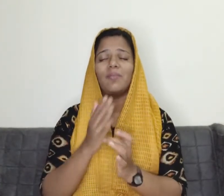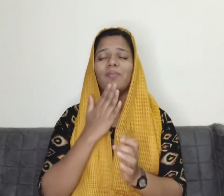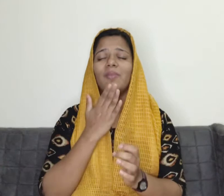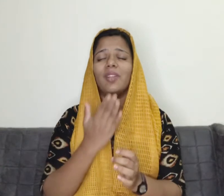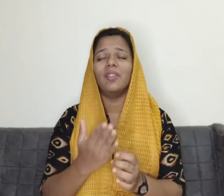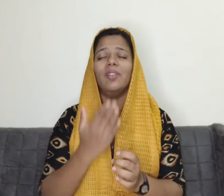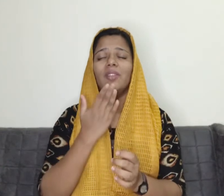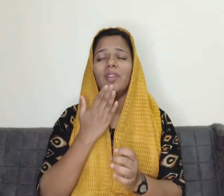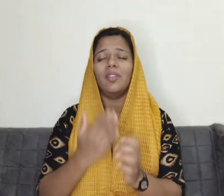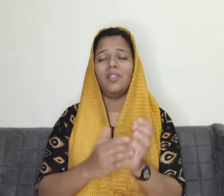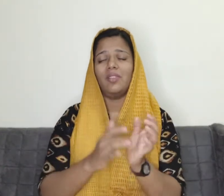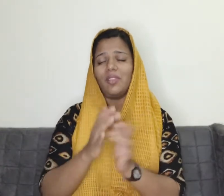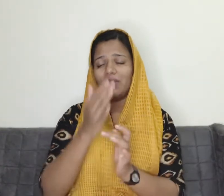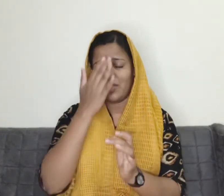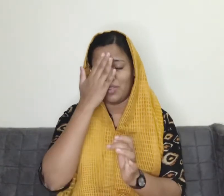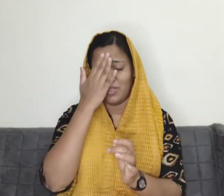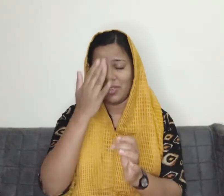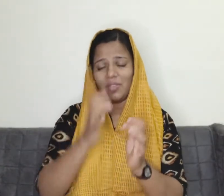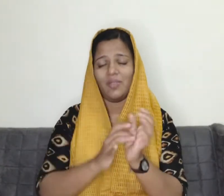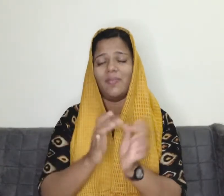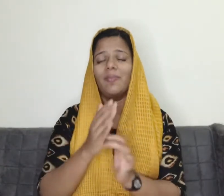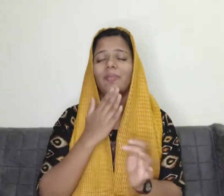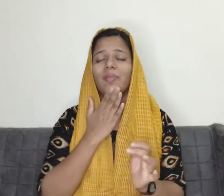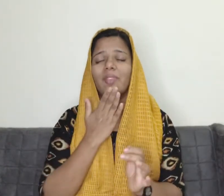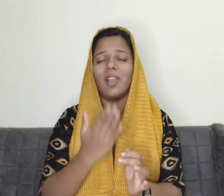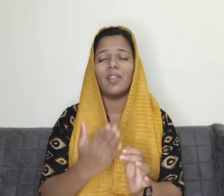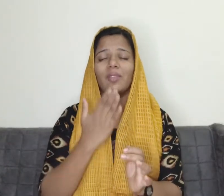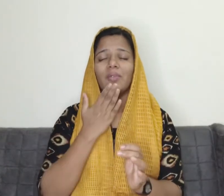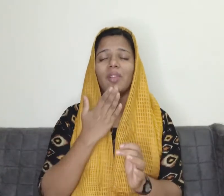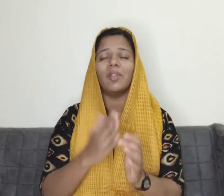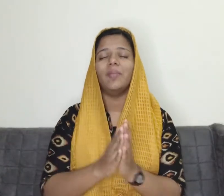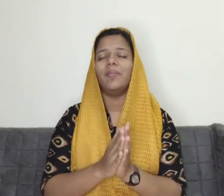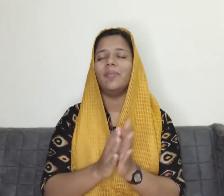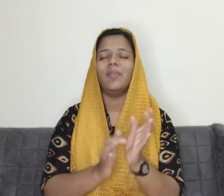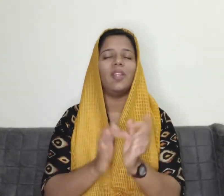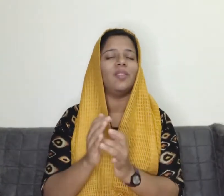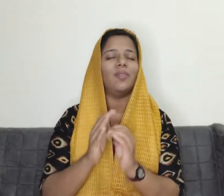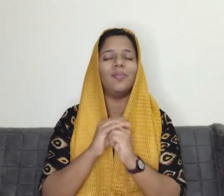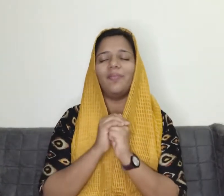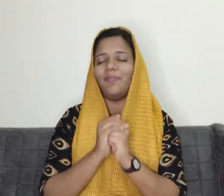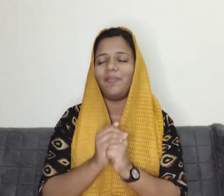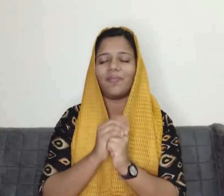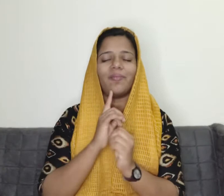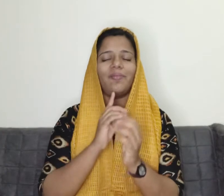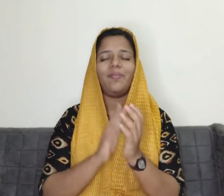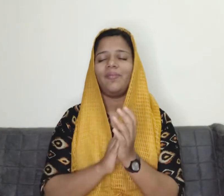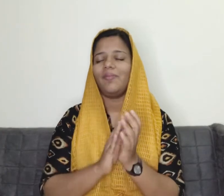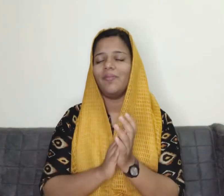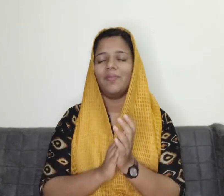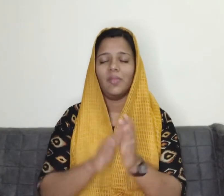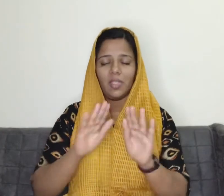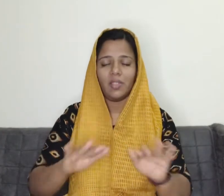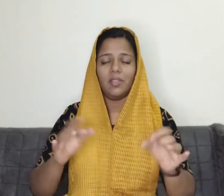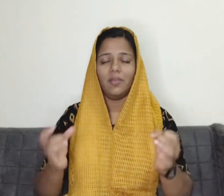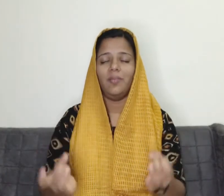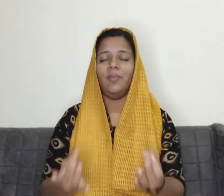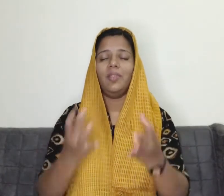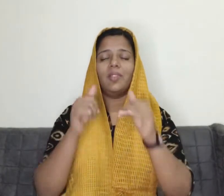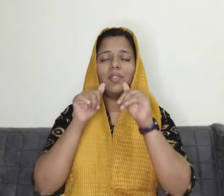നന്ദി, നന്ദി. താങ്ക് യു ഫാദർ. നന്ദി കർത്താവെ, നന്ദി കർത്താവെ, നന്ദി കർത്താവെ. അപ്പാ, നന്ദിയോടെ സ്തോത്രം ചെയ്യുന്നു. പ്രത്യേകിച്ച് ഈ പകൽക്കാലത്ത് ഞങ്ങൾ